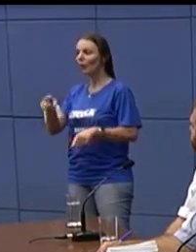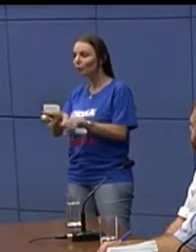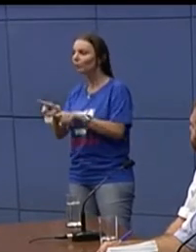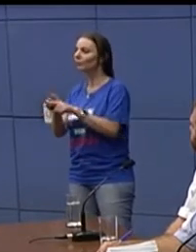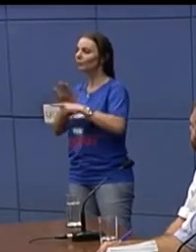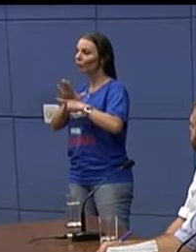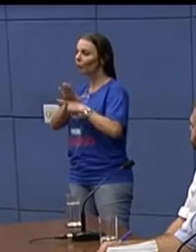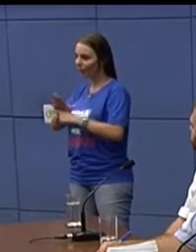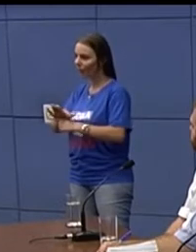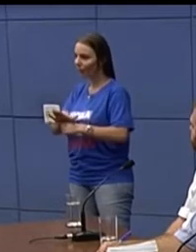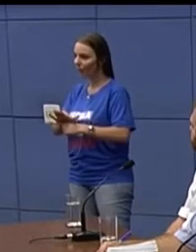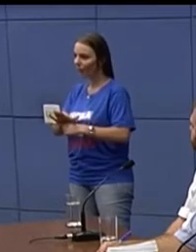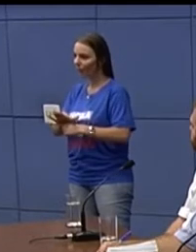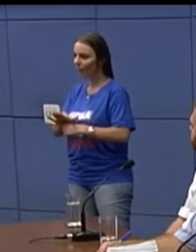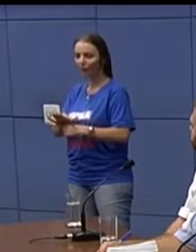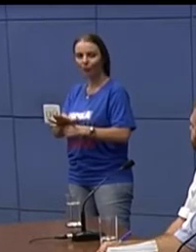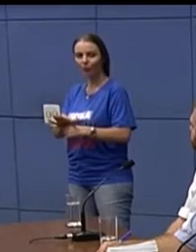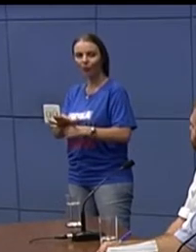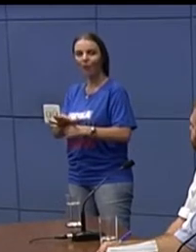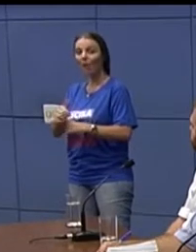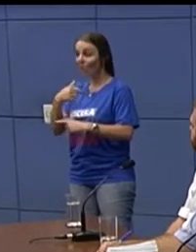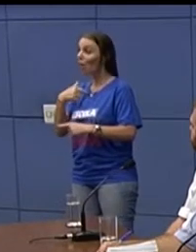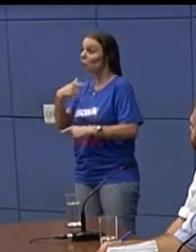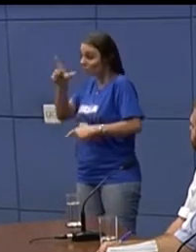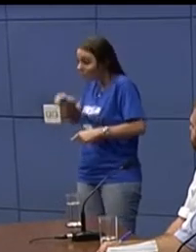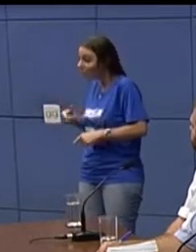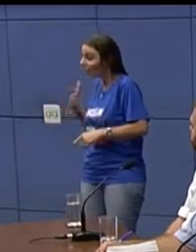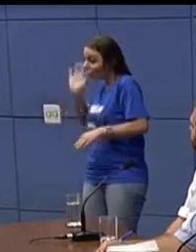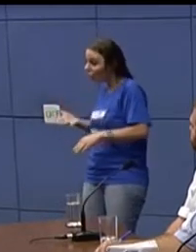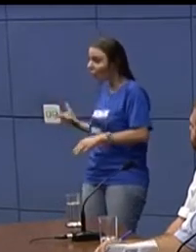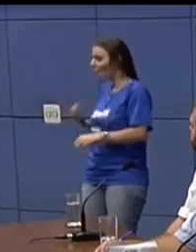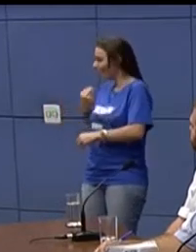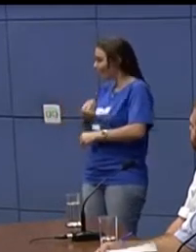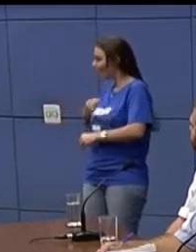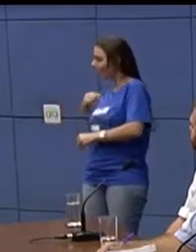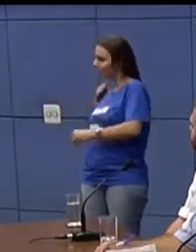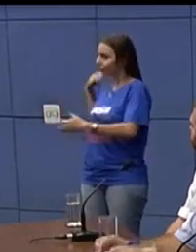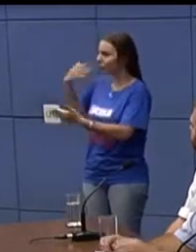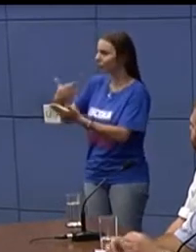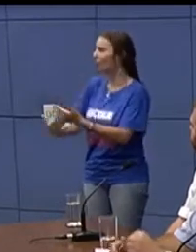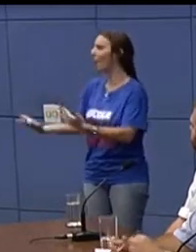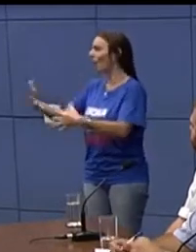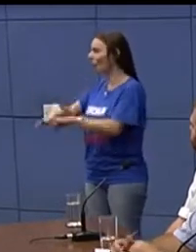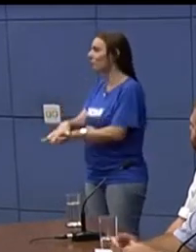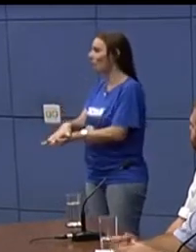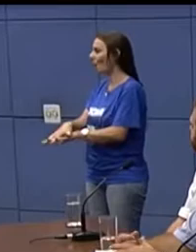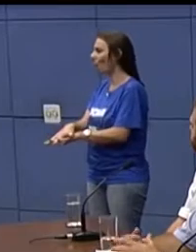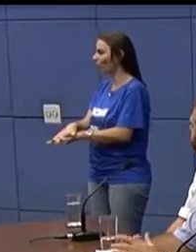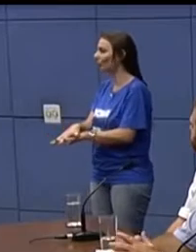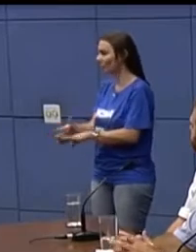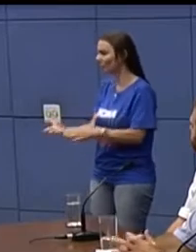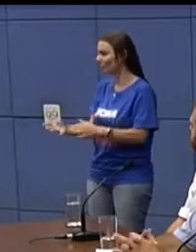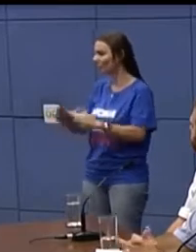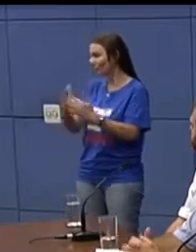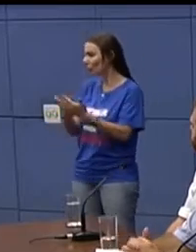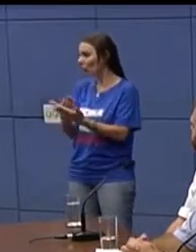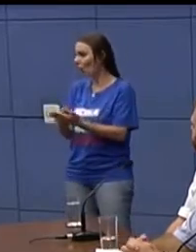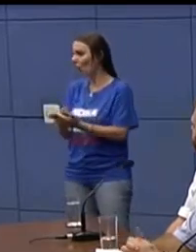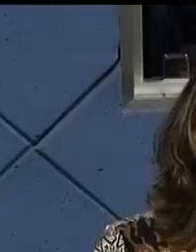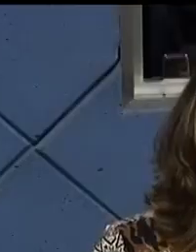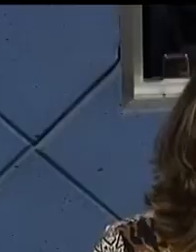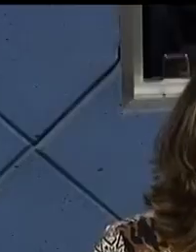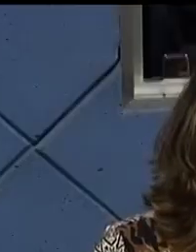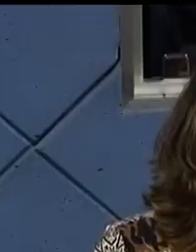favorável, sou fruto da inclusão, né, dessa inclusão educacional. Eu posso dizer que eu